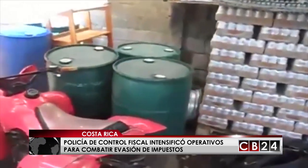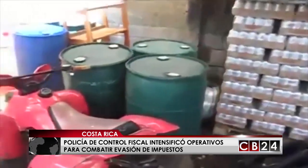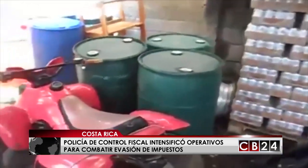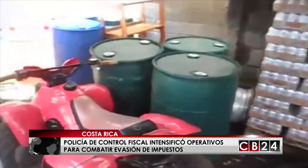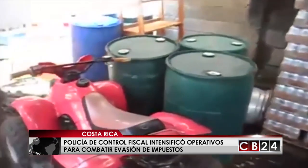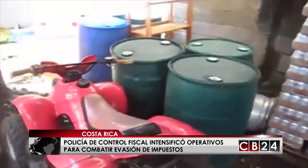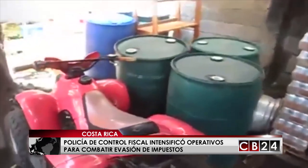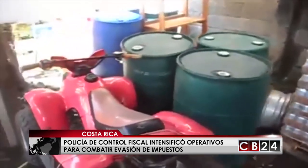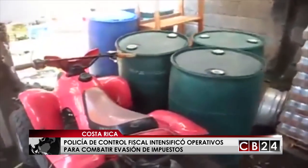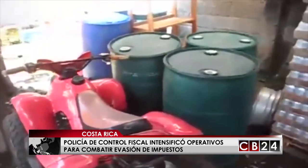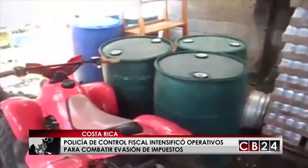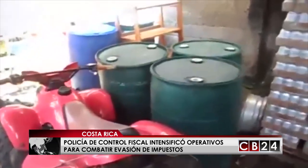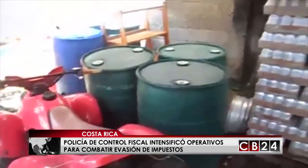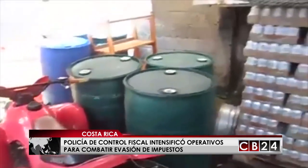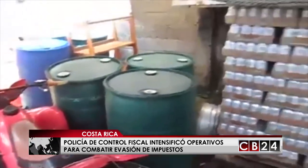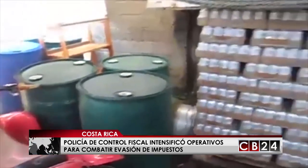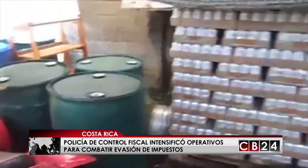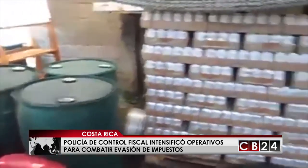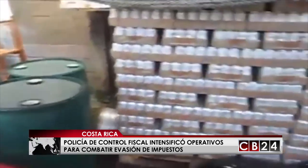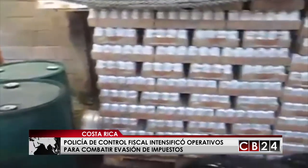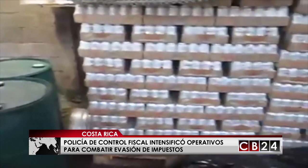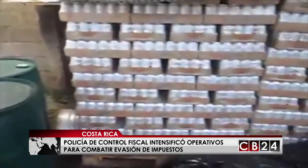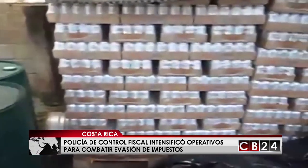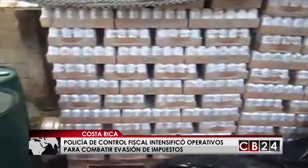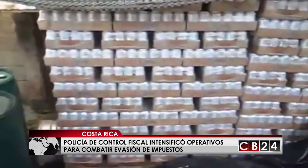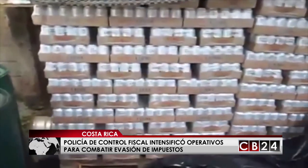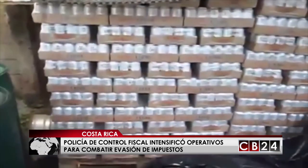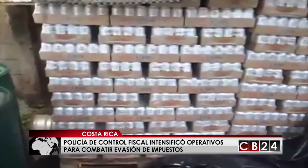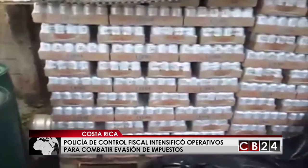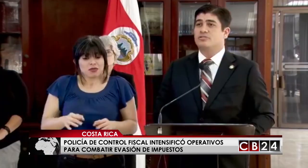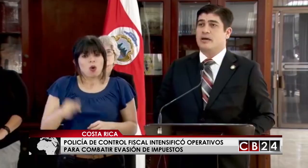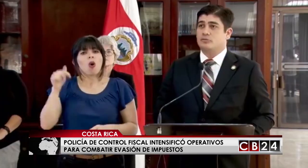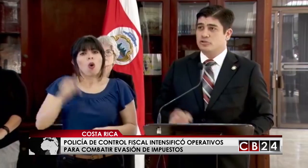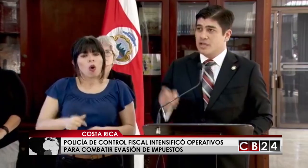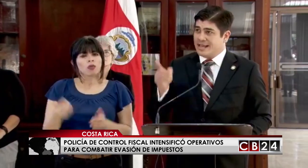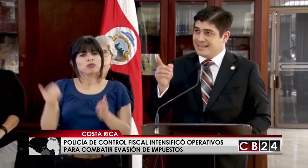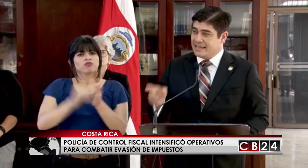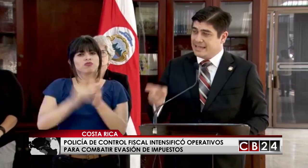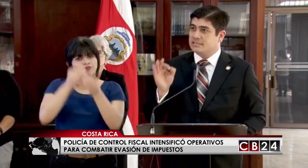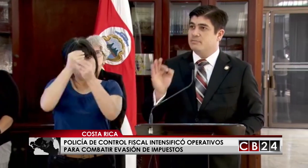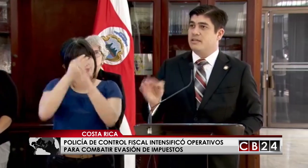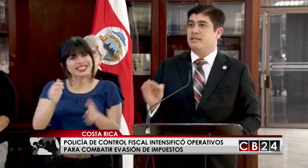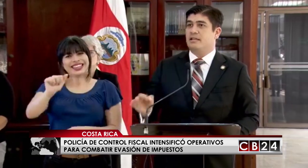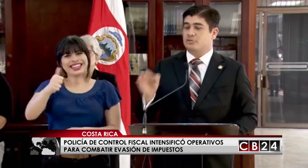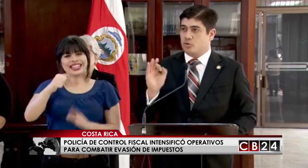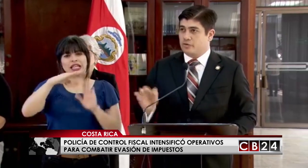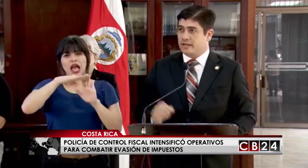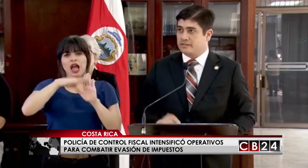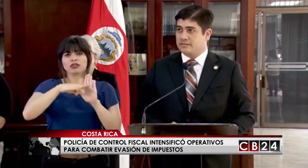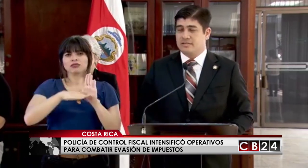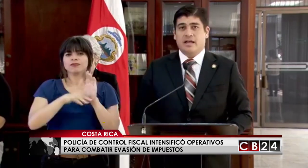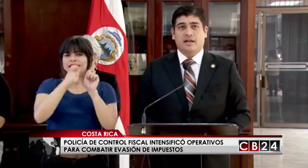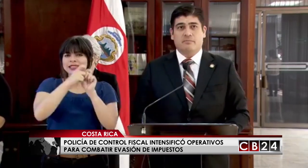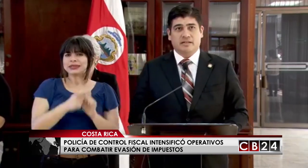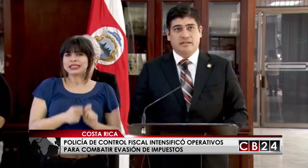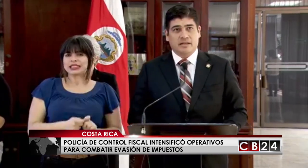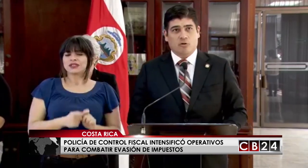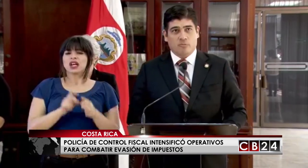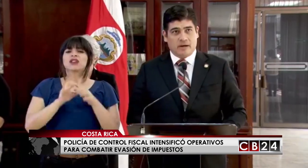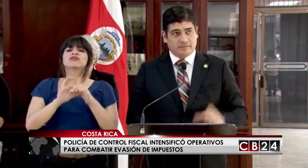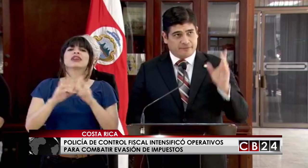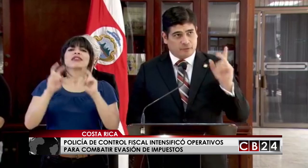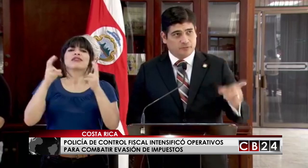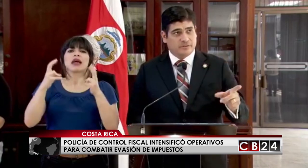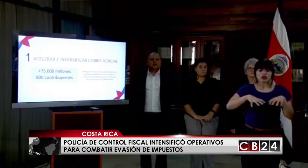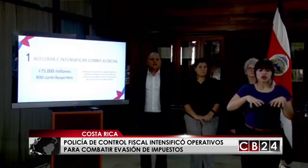mascar entre otros todas las mercancías decomisadas fueron puestas a disposición de las autoridades aduaneras para la valoración en los impuestos dejados de